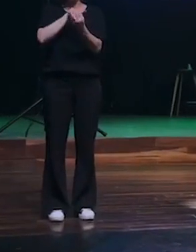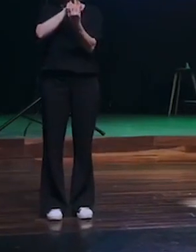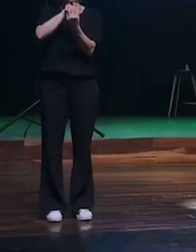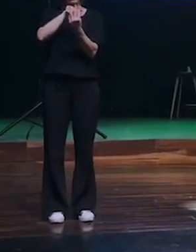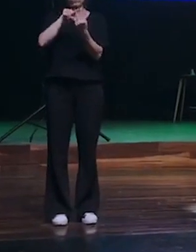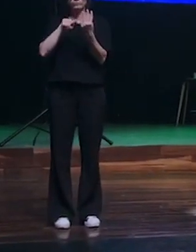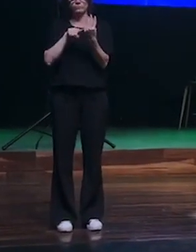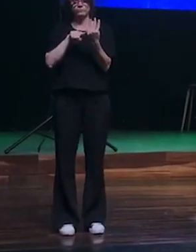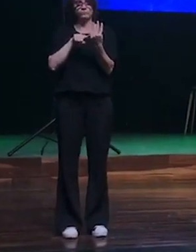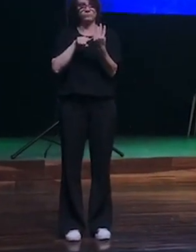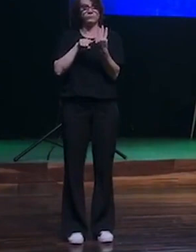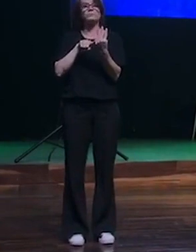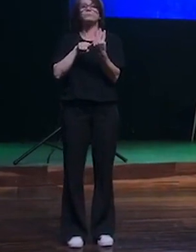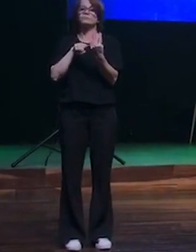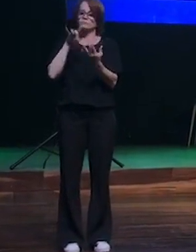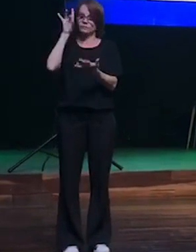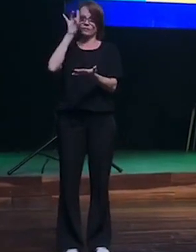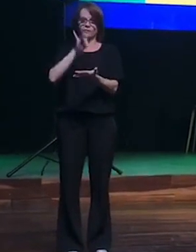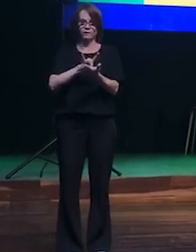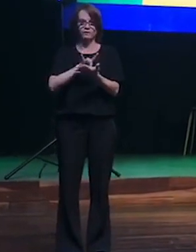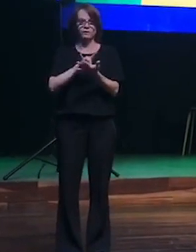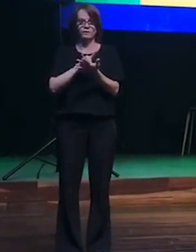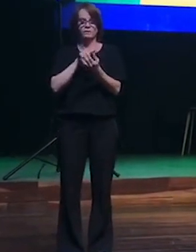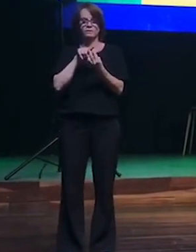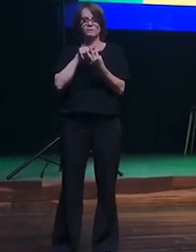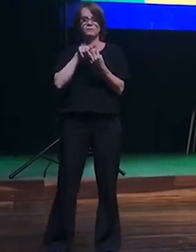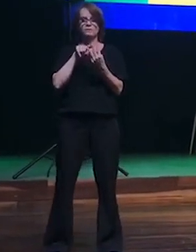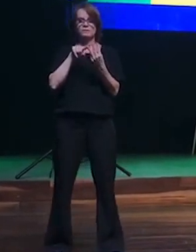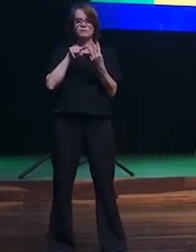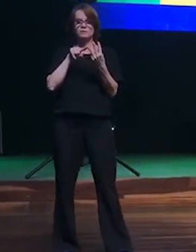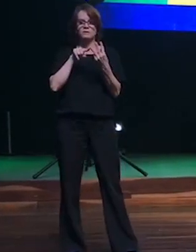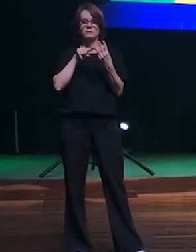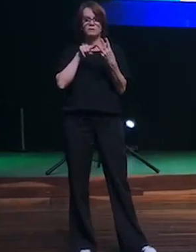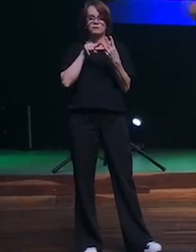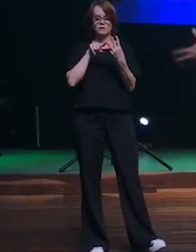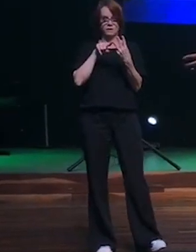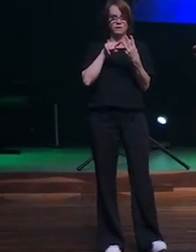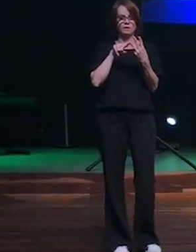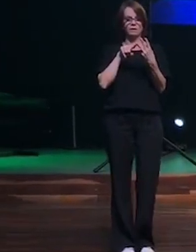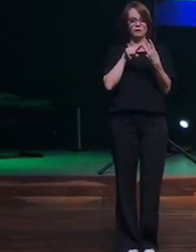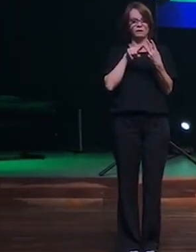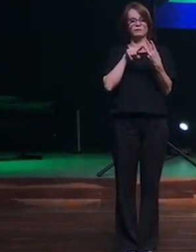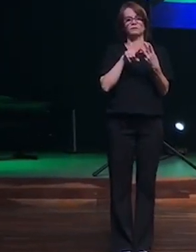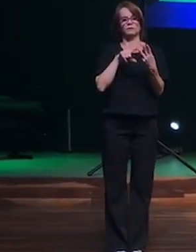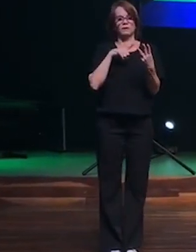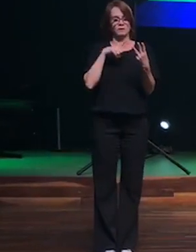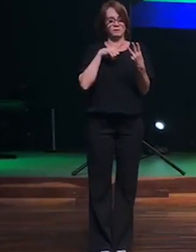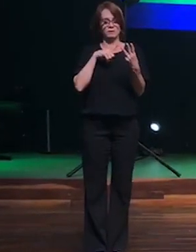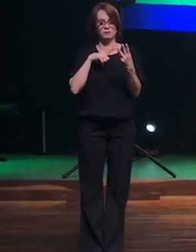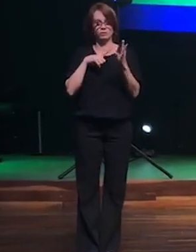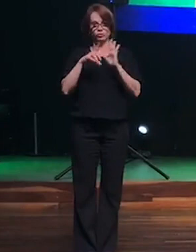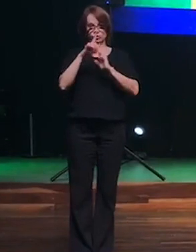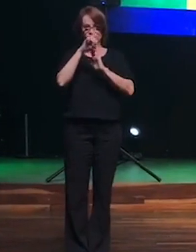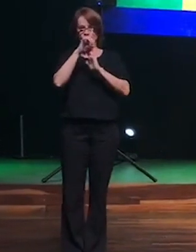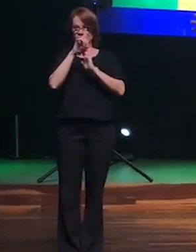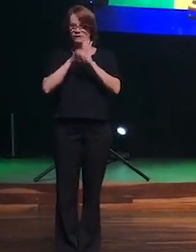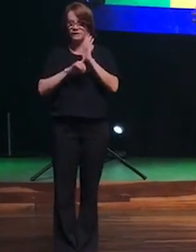Estas são verdades, que estes direitos acompanham no ser humano, é uma